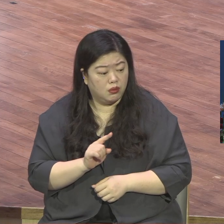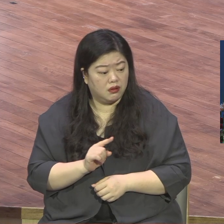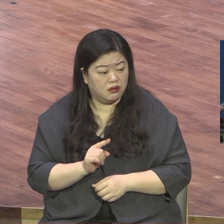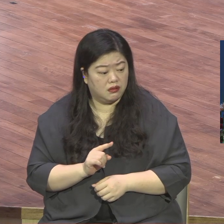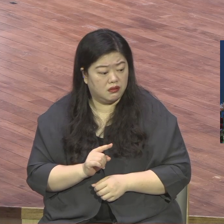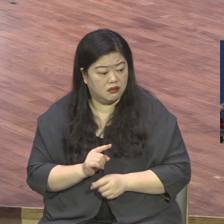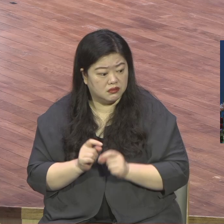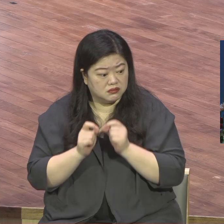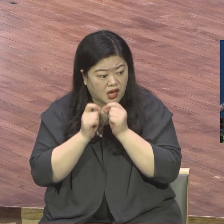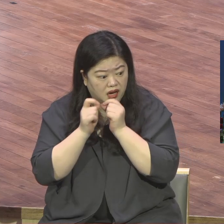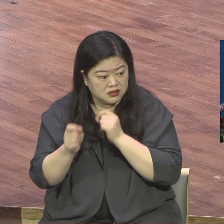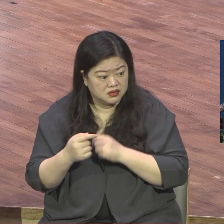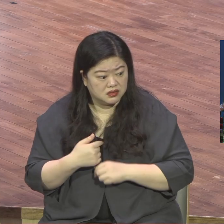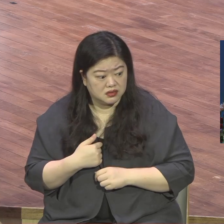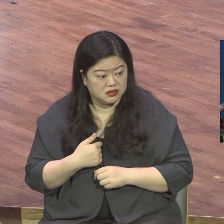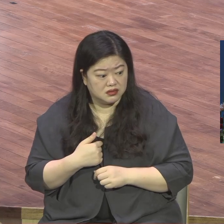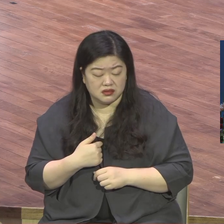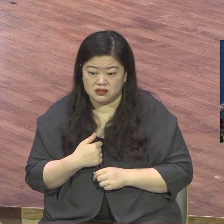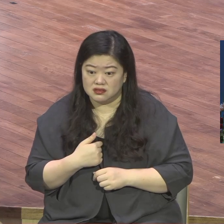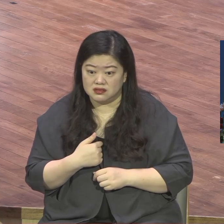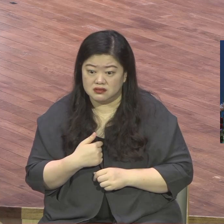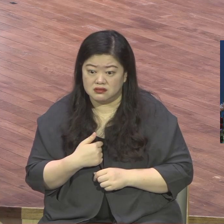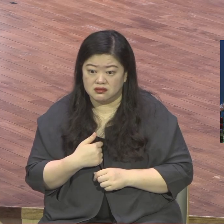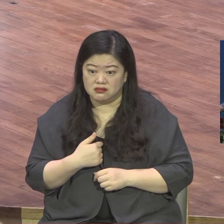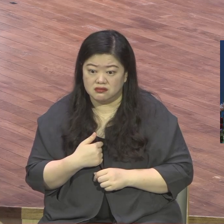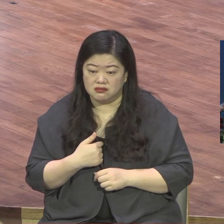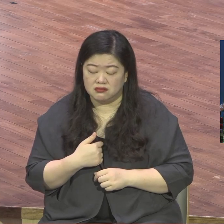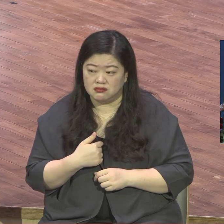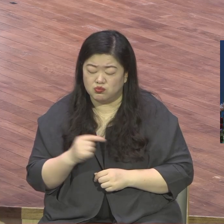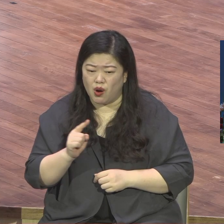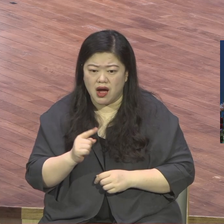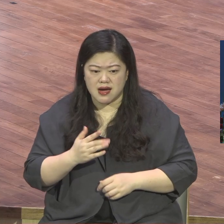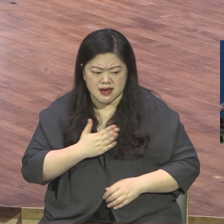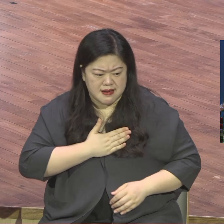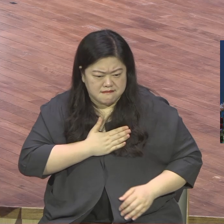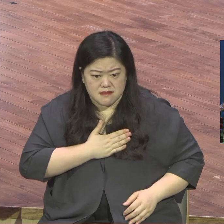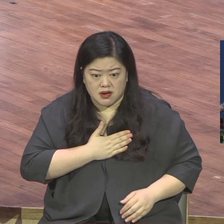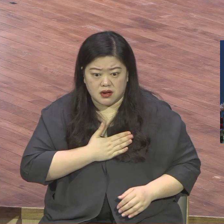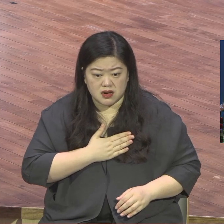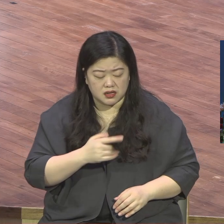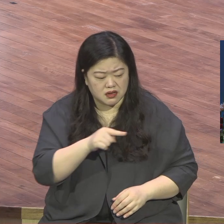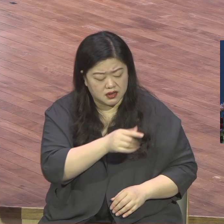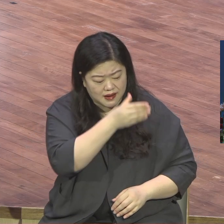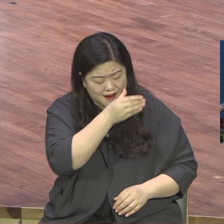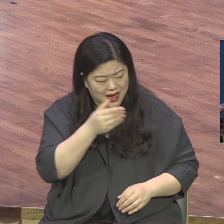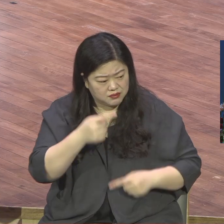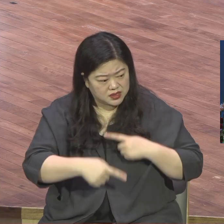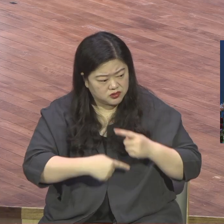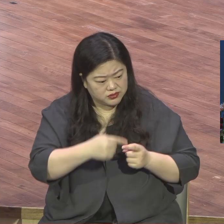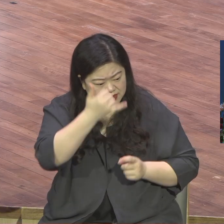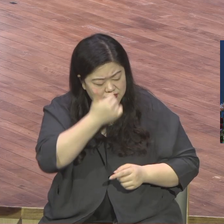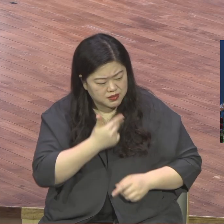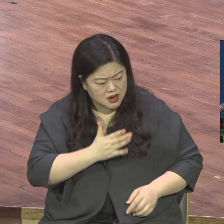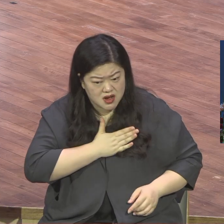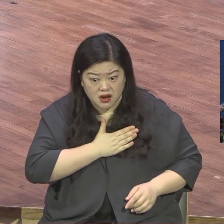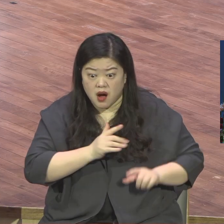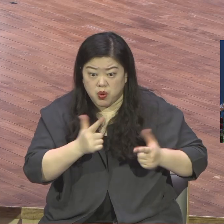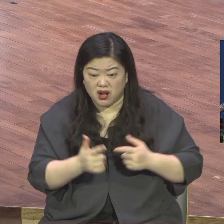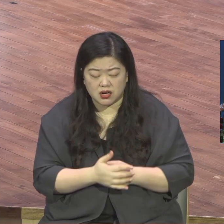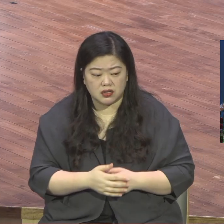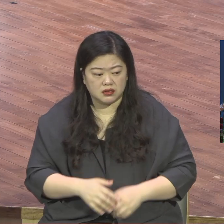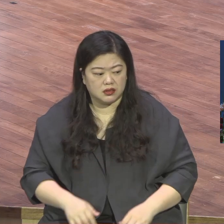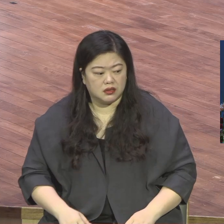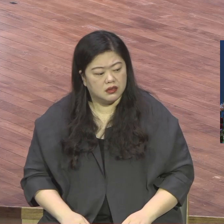여러분이요 상처를 받고 기분 나쁜 건 여러분 자신이 그래서 그래요. 저 사람 저 성질 더러워서 그래요. 그럼